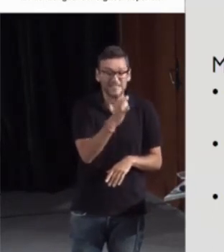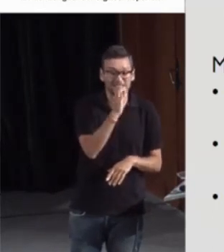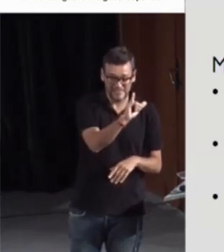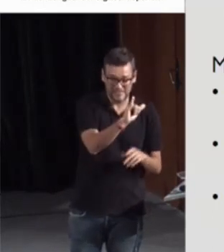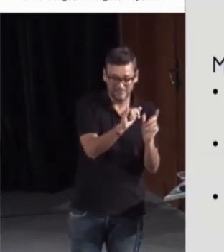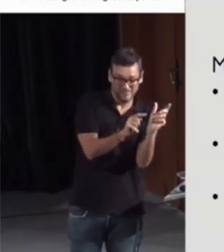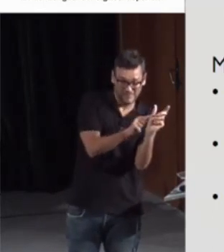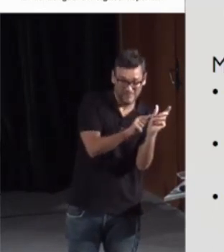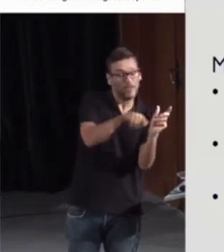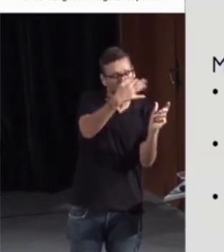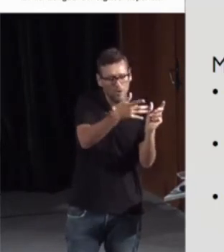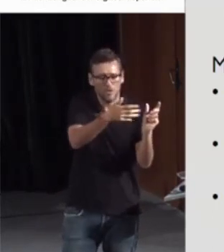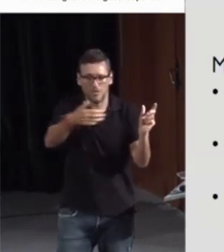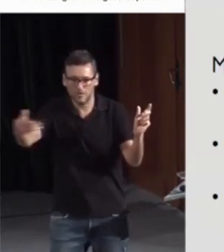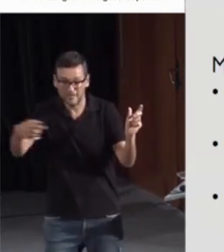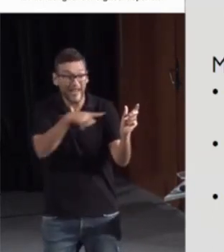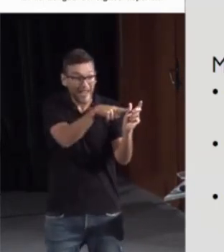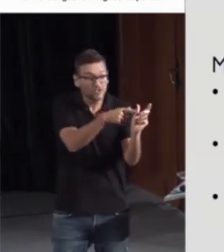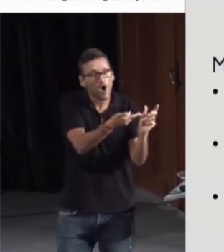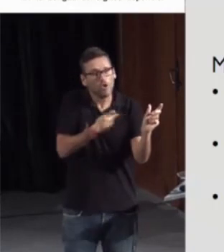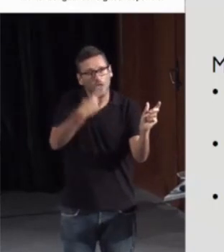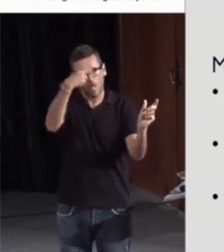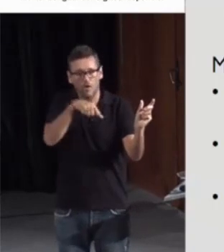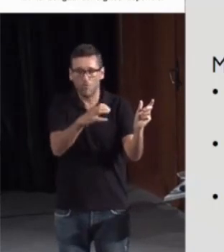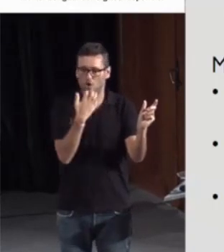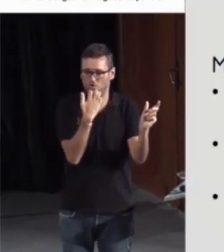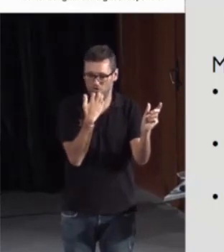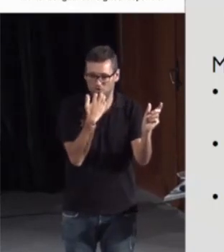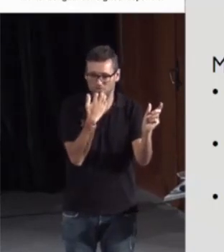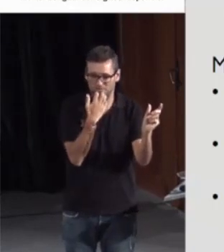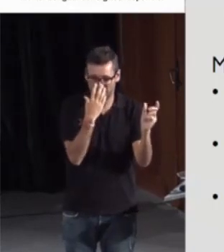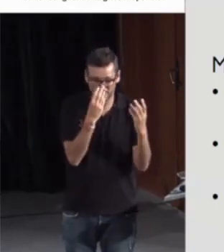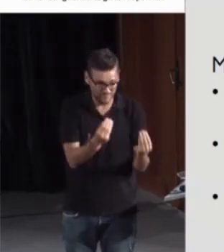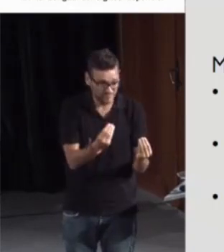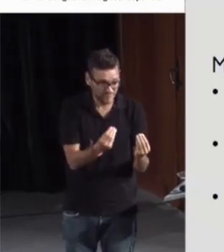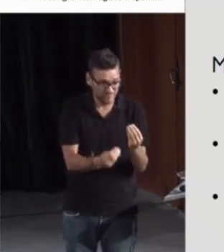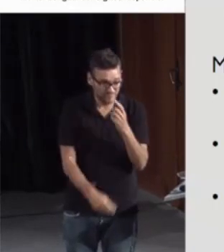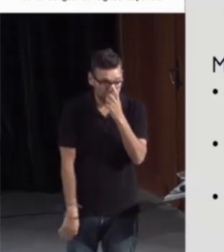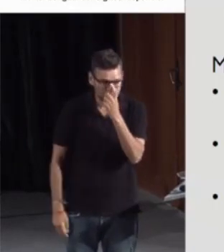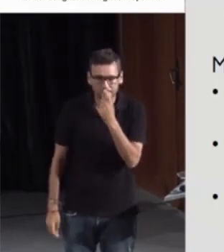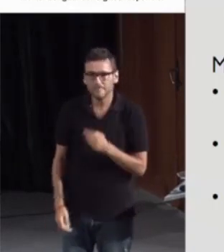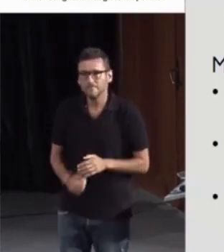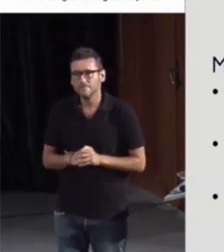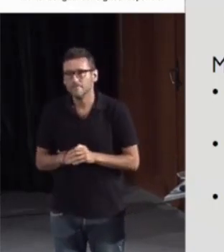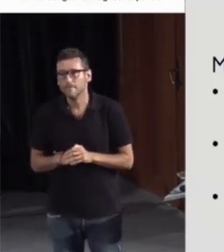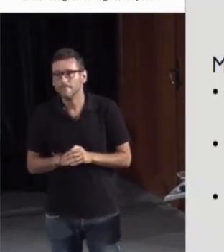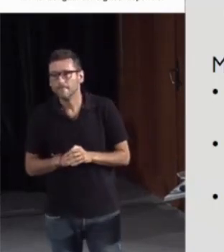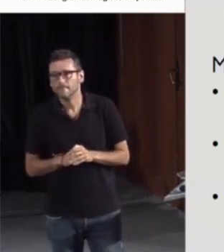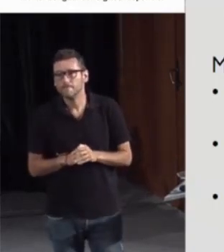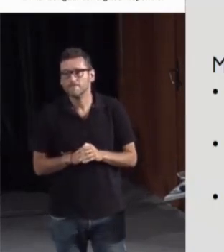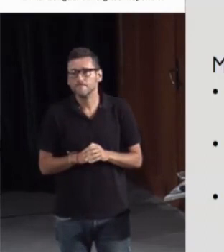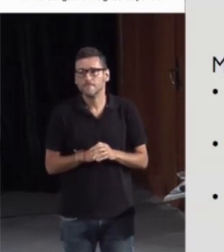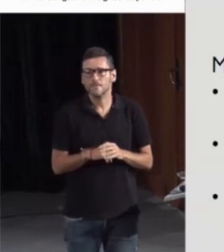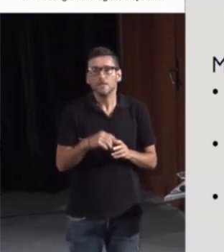es el conector sí, seguido de su mensaje correspondiente. Ese conector es lo que me indica